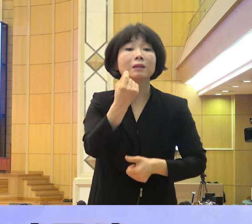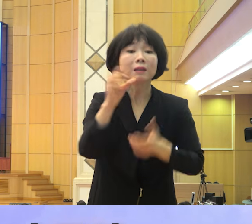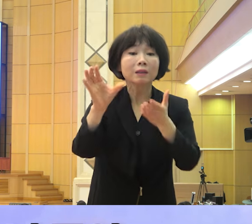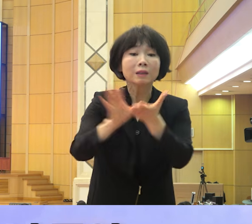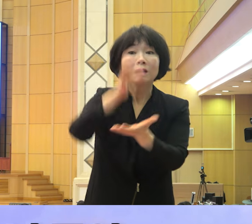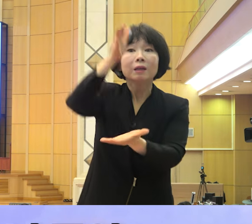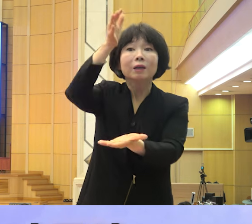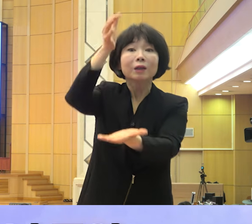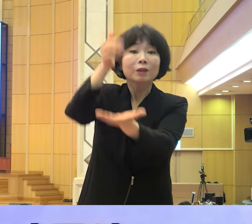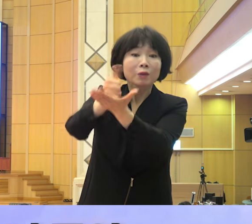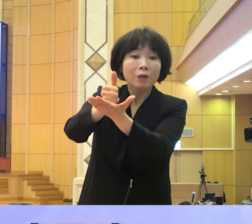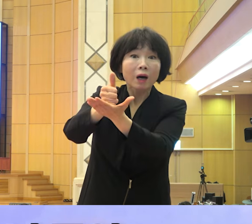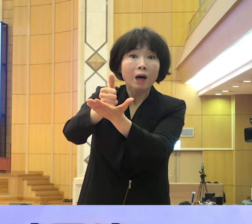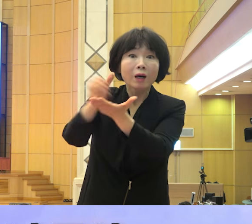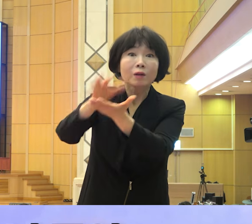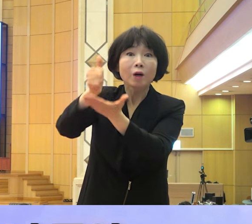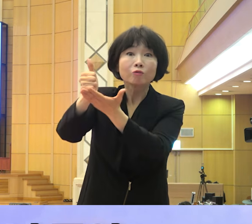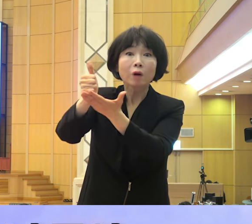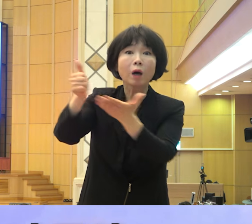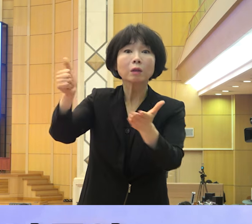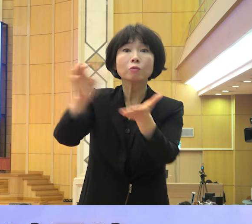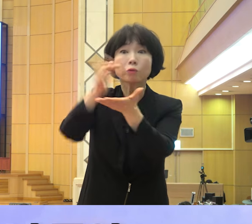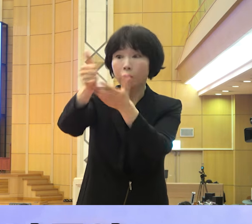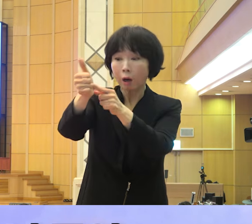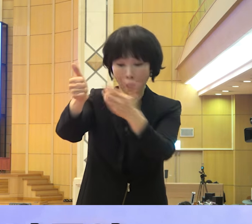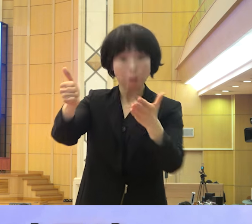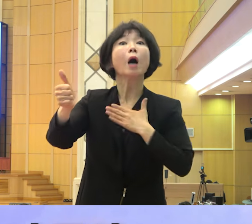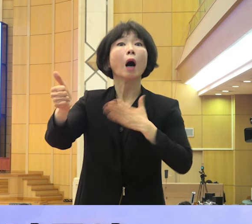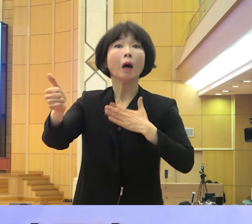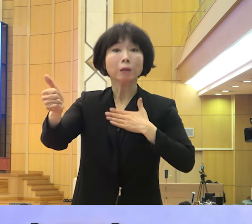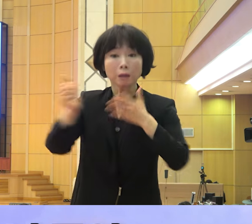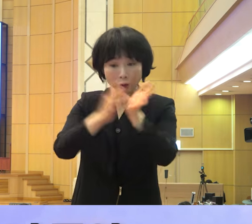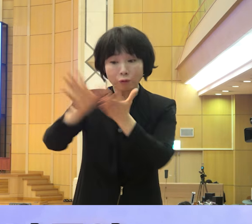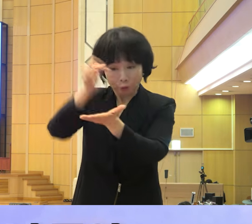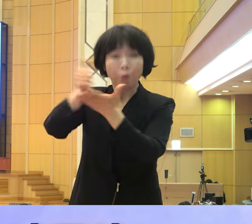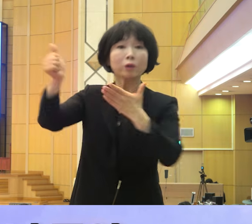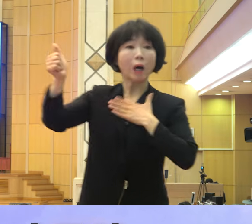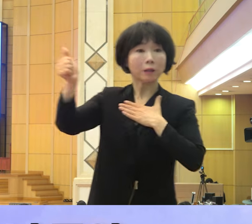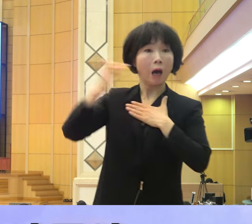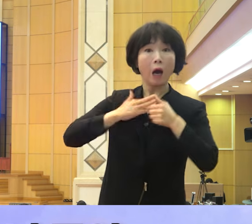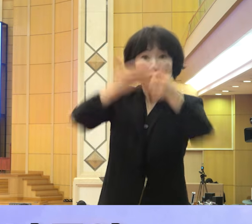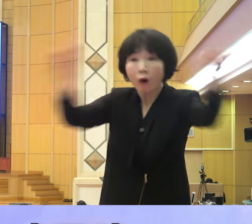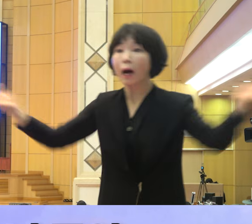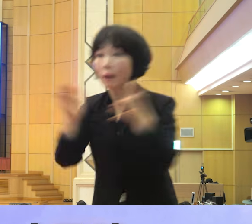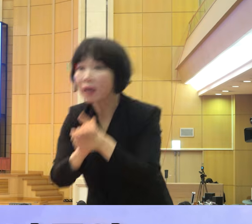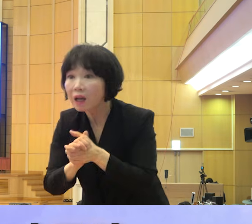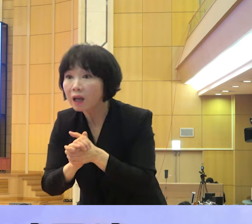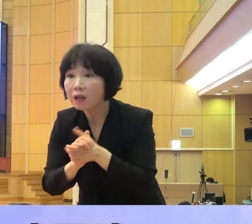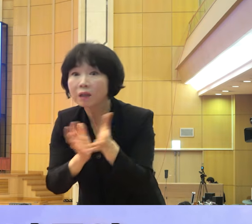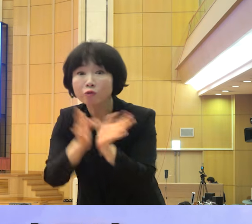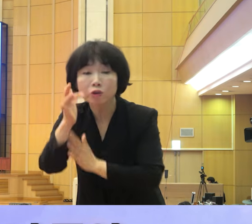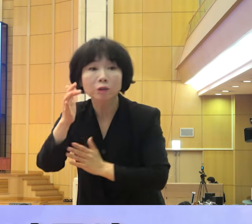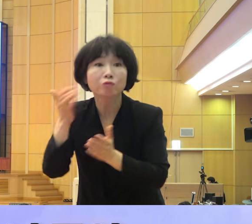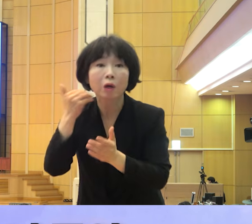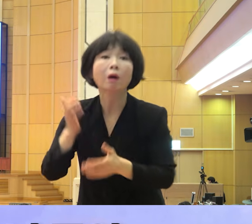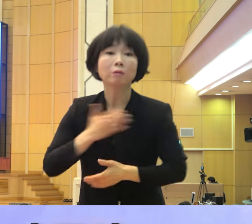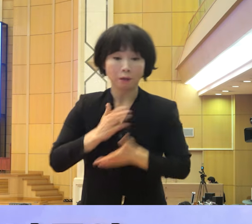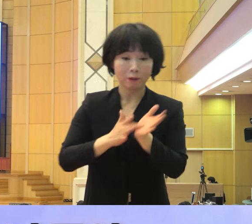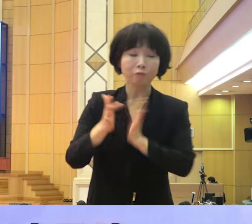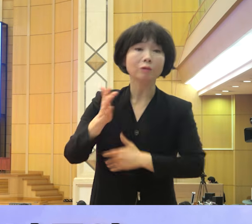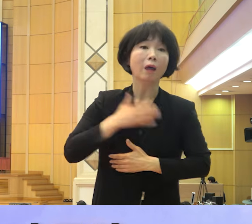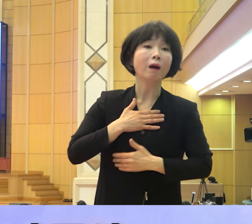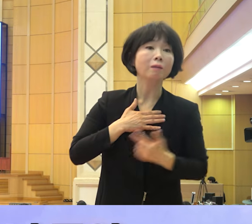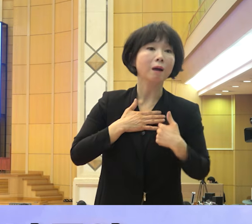메시아, 그 그리스도, 내가 바로 그 사람이다. 내가. 여기에서 사마리아 수가